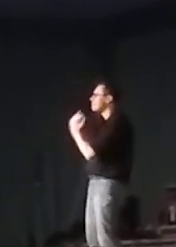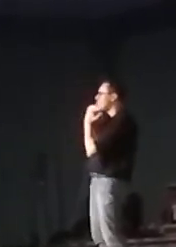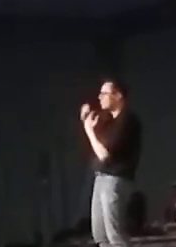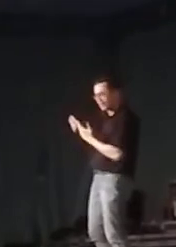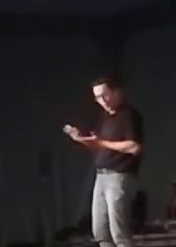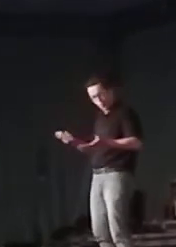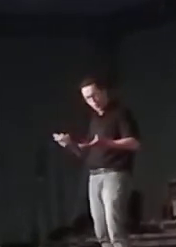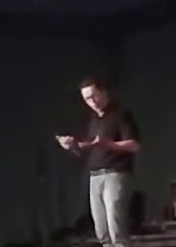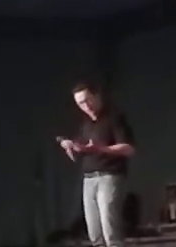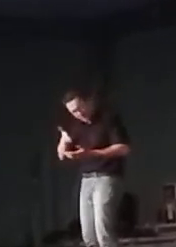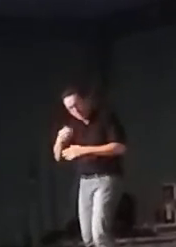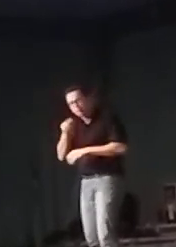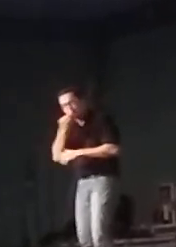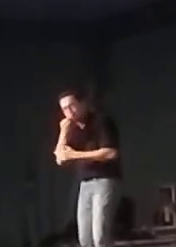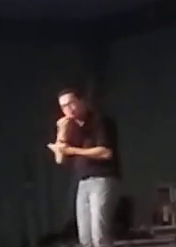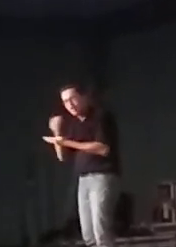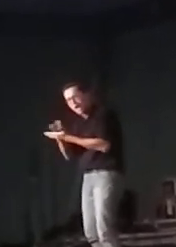pra ficção?